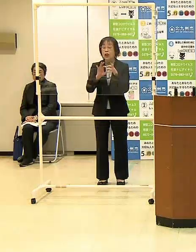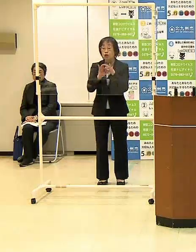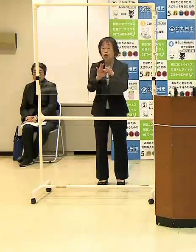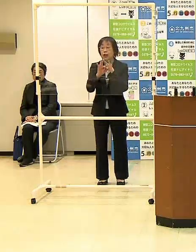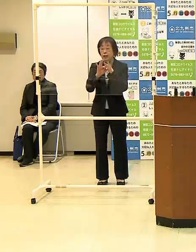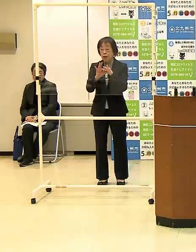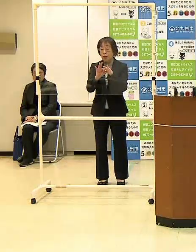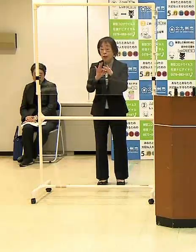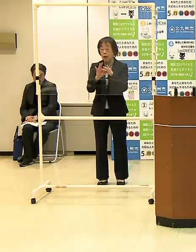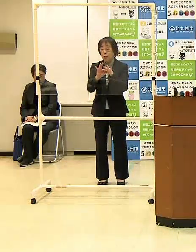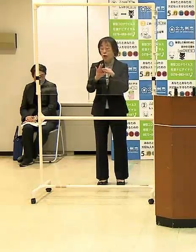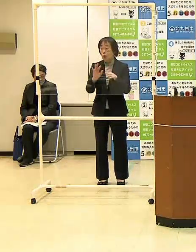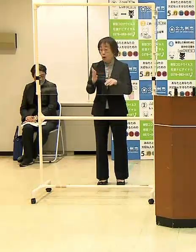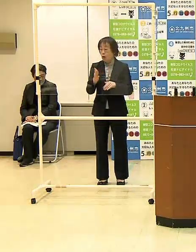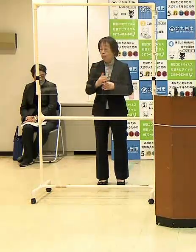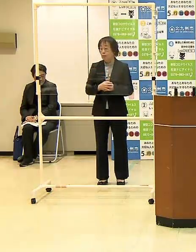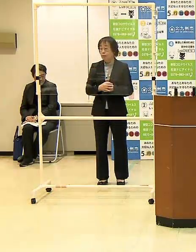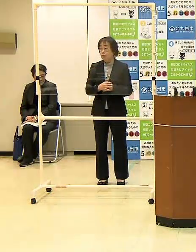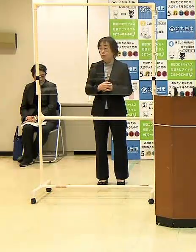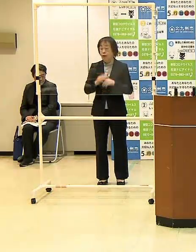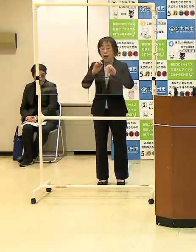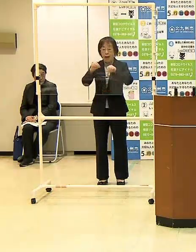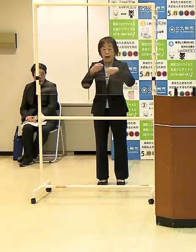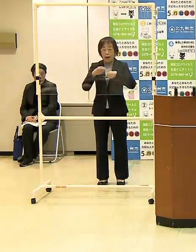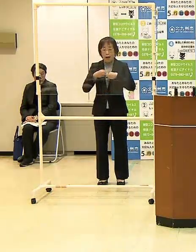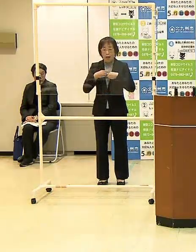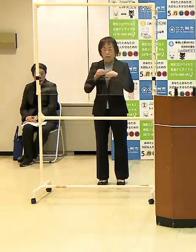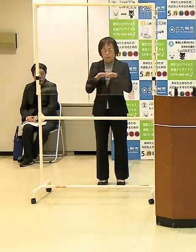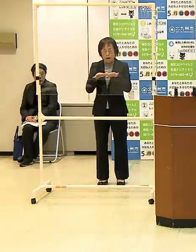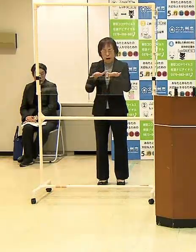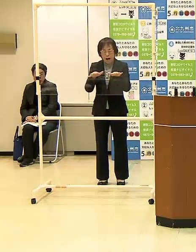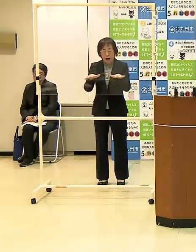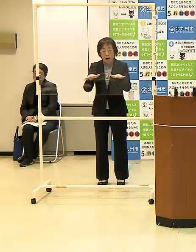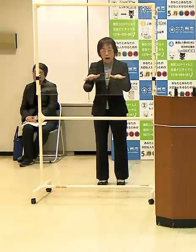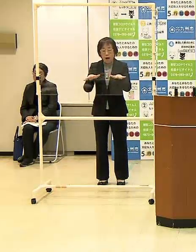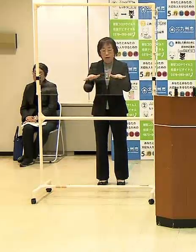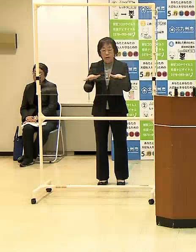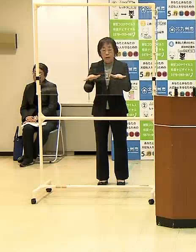今日は中島の関西各園杭を掲載